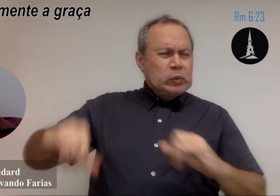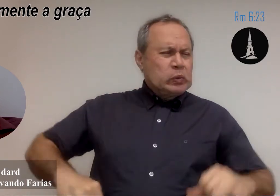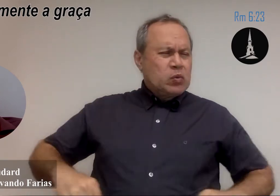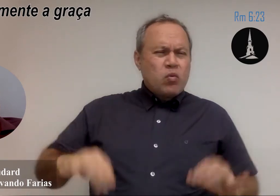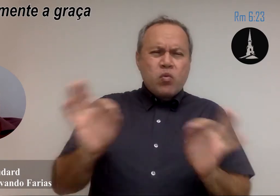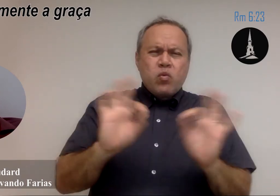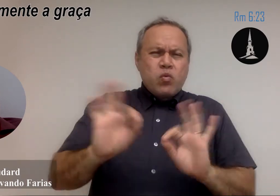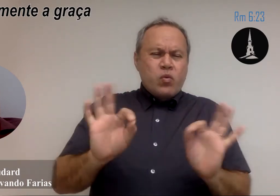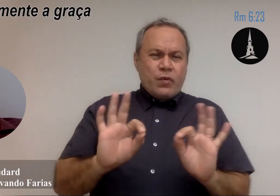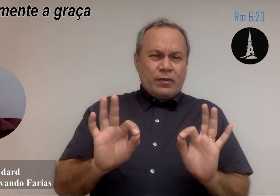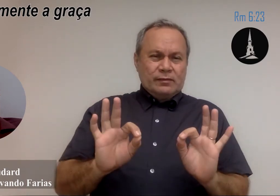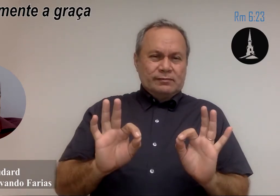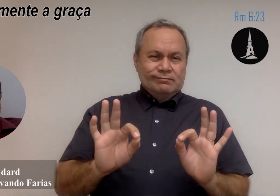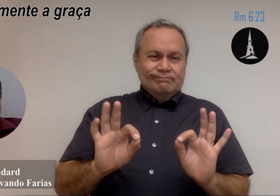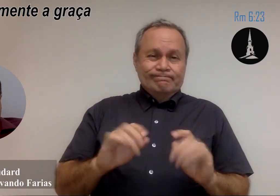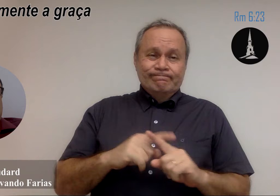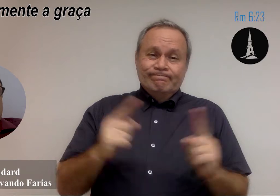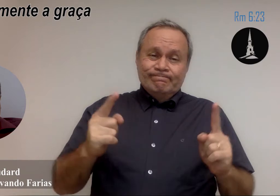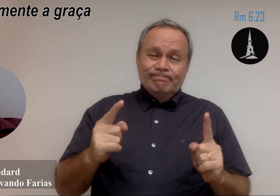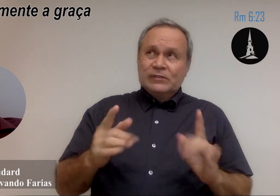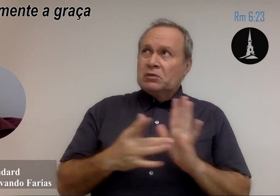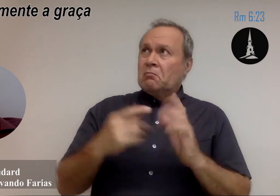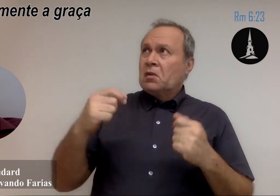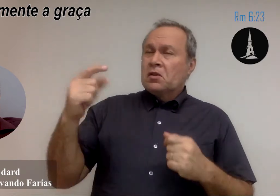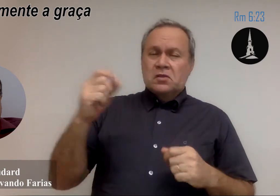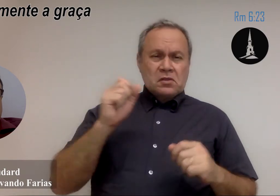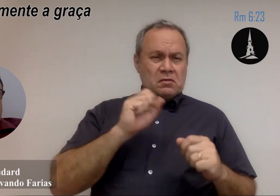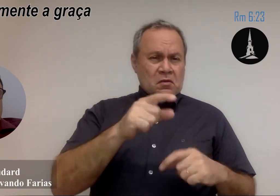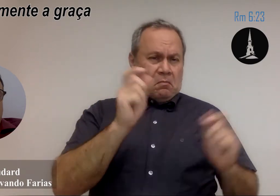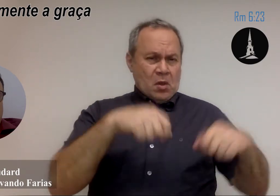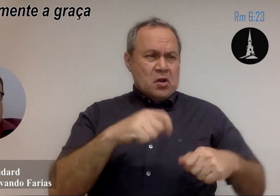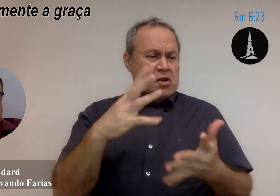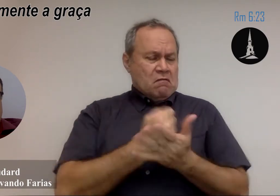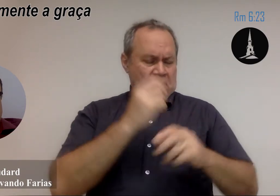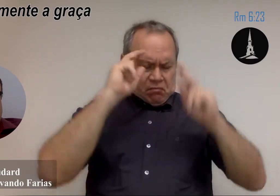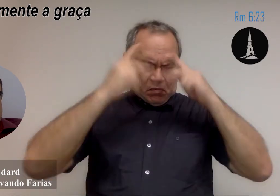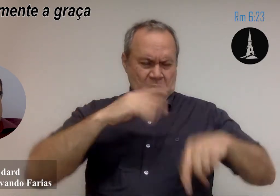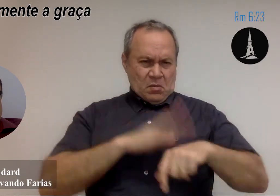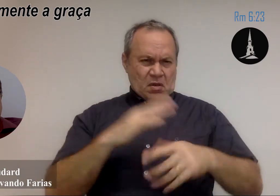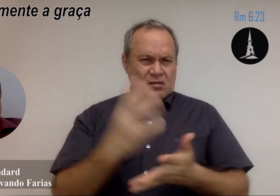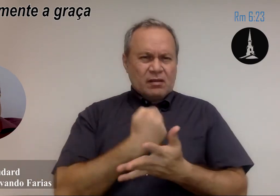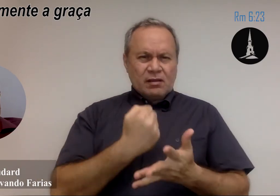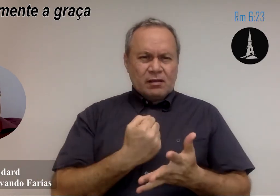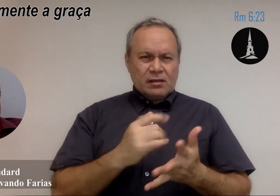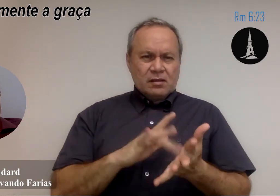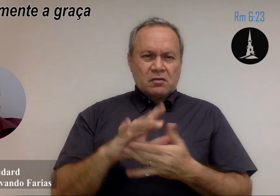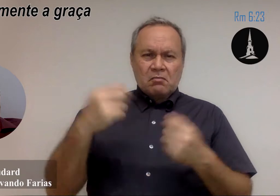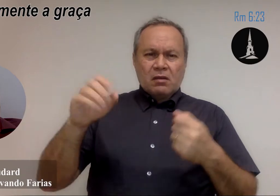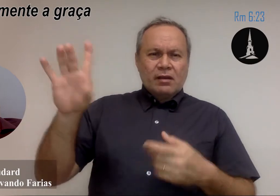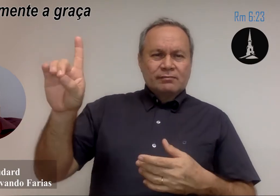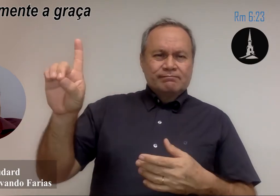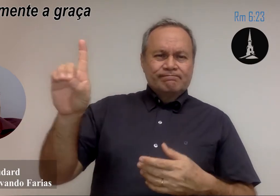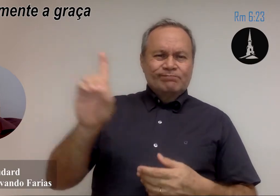ter sofrido aquilo que ele sofreu, não precisava ter passado por tudo aquilo que ele passou. Ele sofreu o que